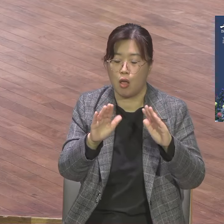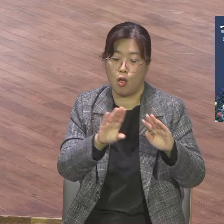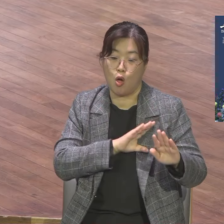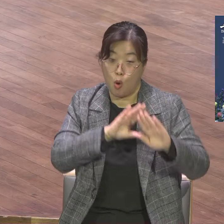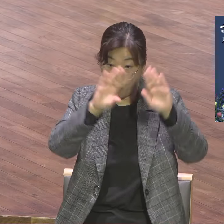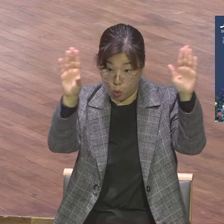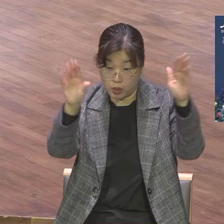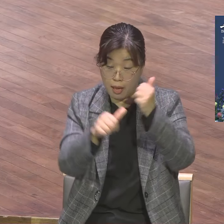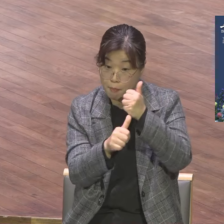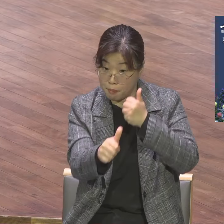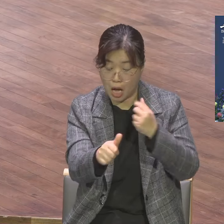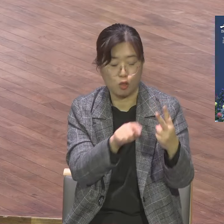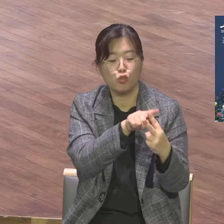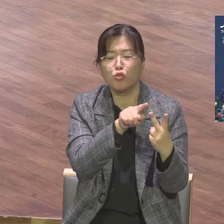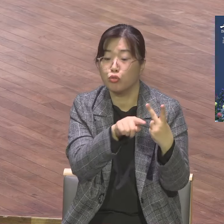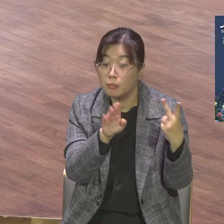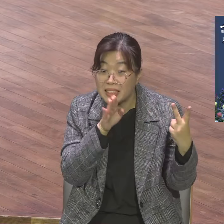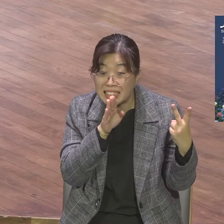보라.